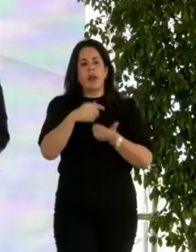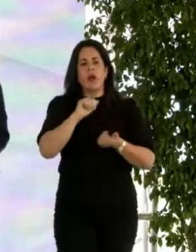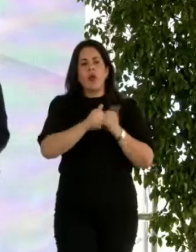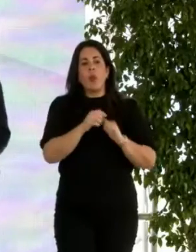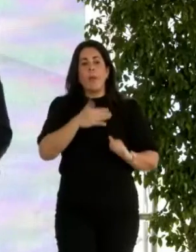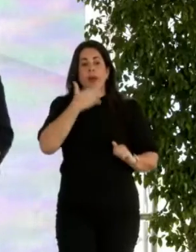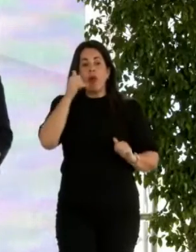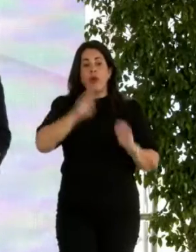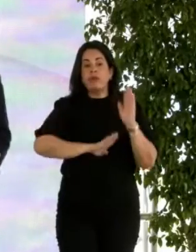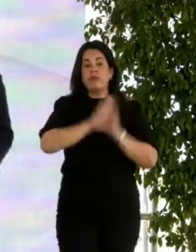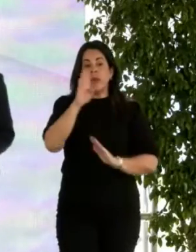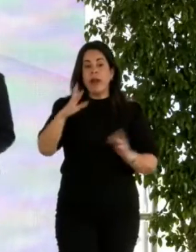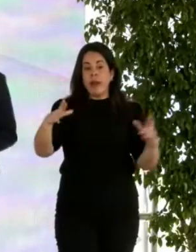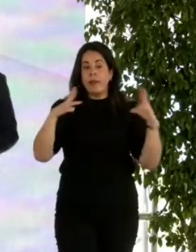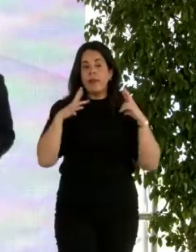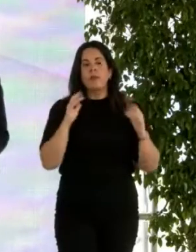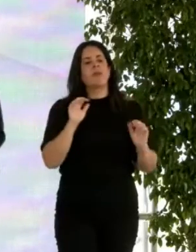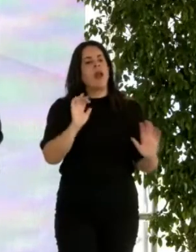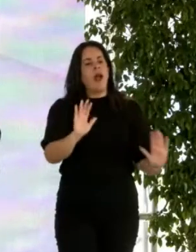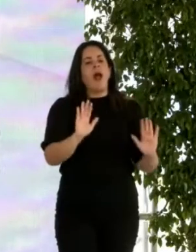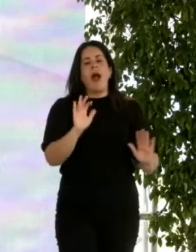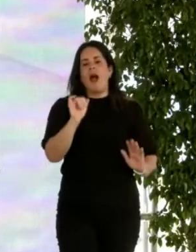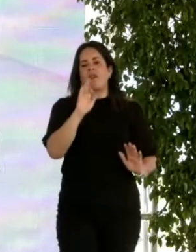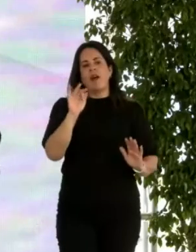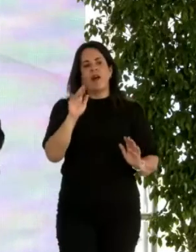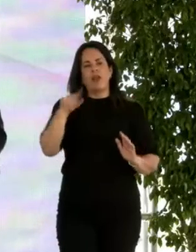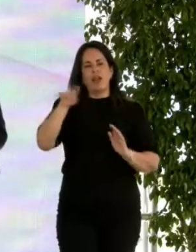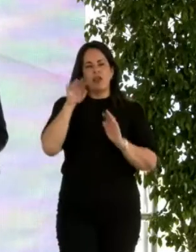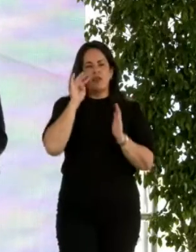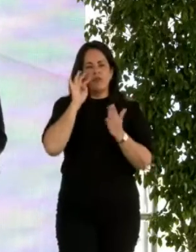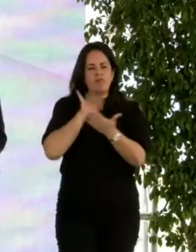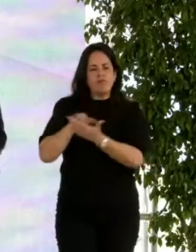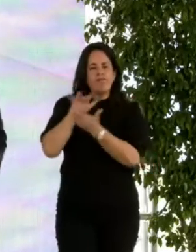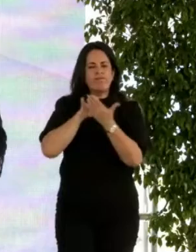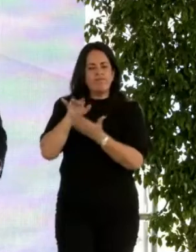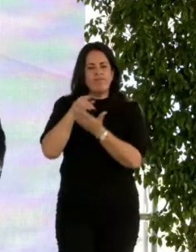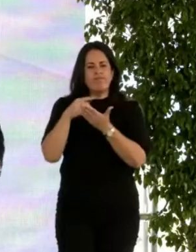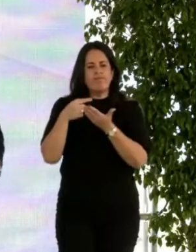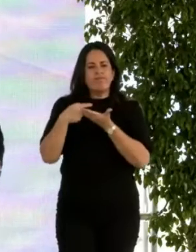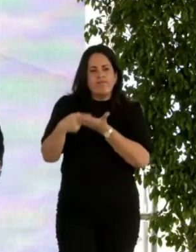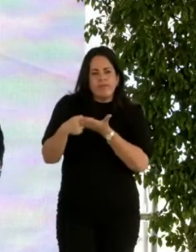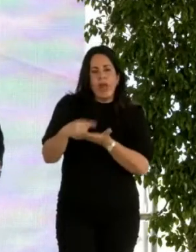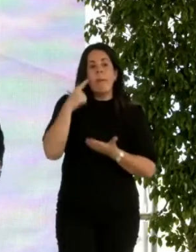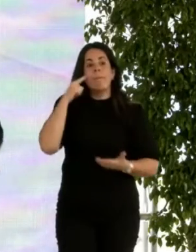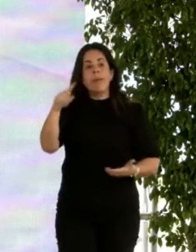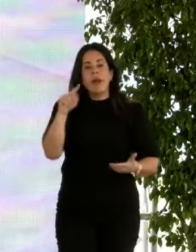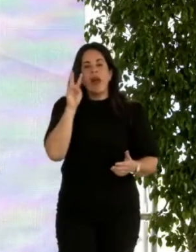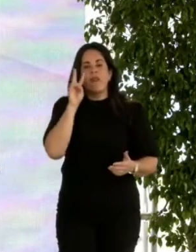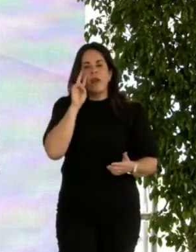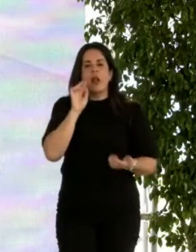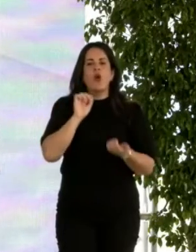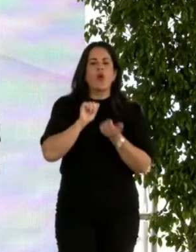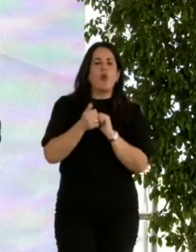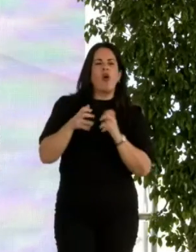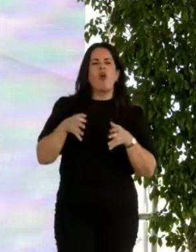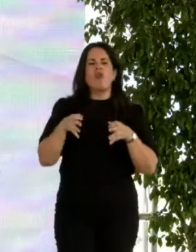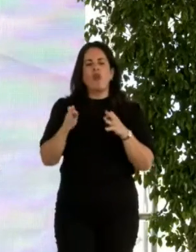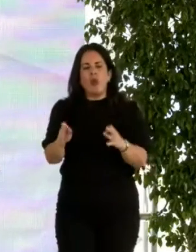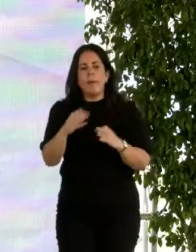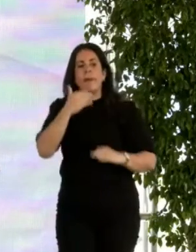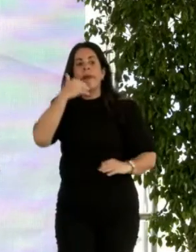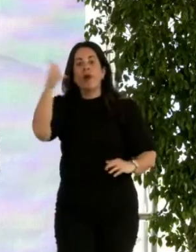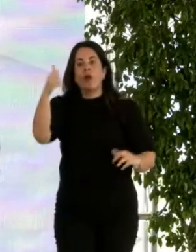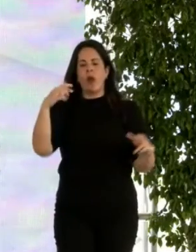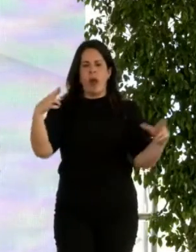su retiro, ahora mismo AFAF está haciendo los estudios actuariales necesarios para también buscar la manera de mejorar